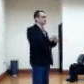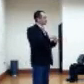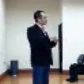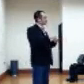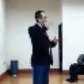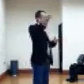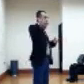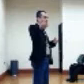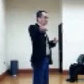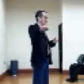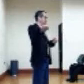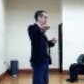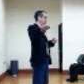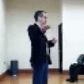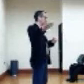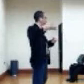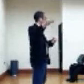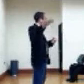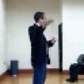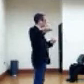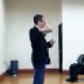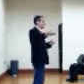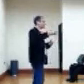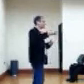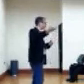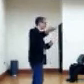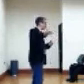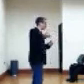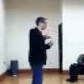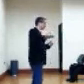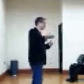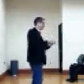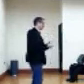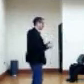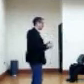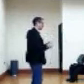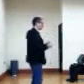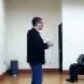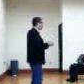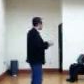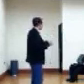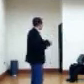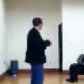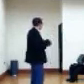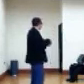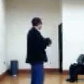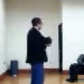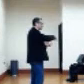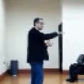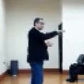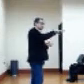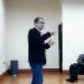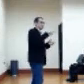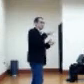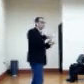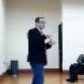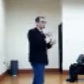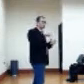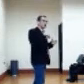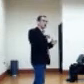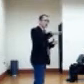un apoyo excelente. Si ella está conectada al aula virtual, saludos Katia y gracias a ti por este aporte. Hicimos una revisión